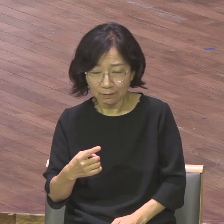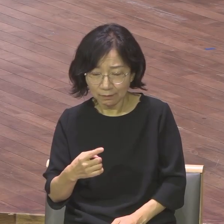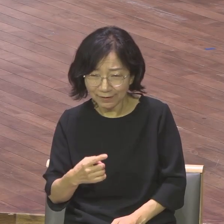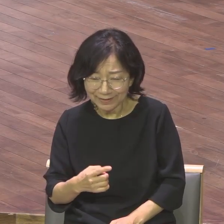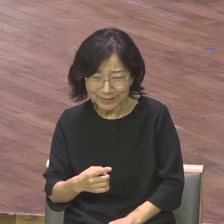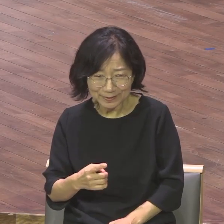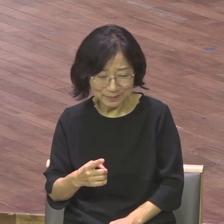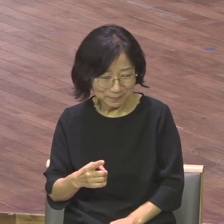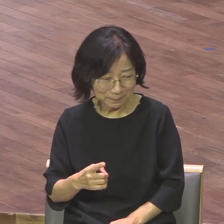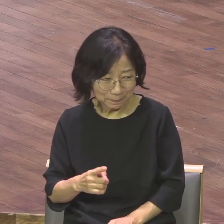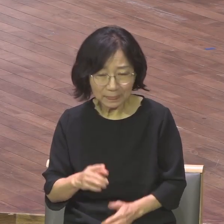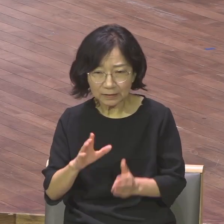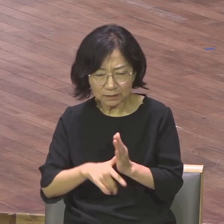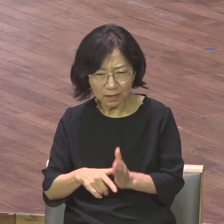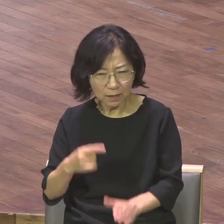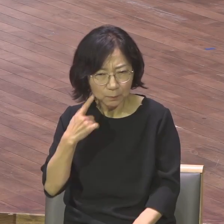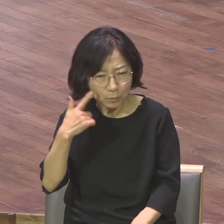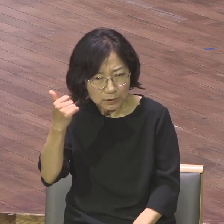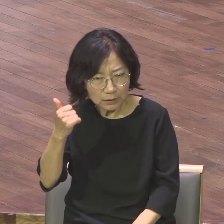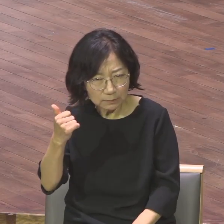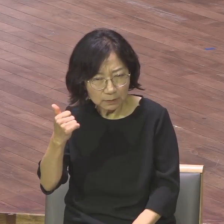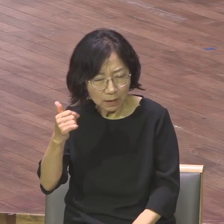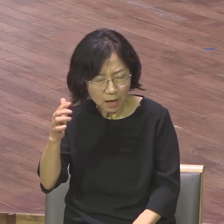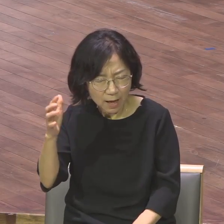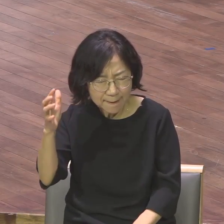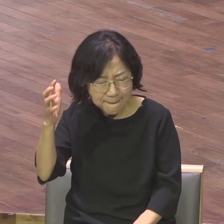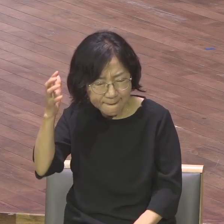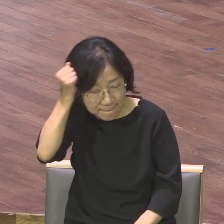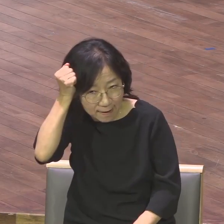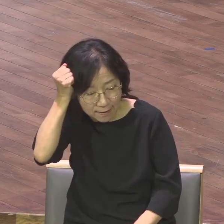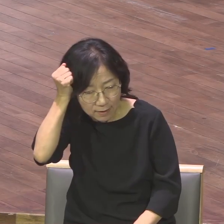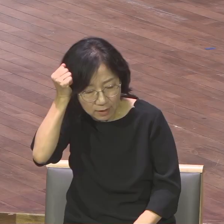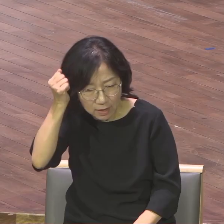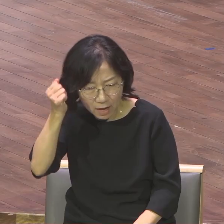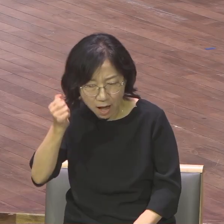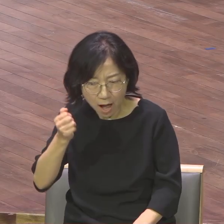말을 했는데 목사님 가슴에 딱 박힌 거예요.